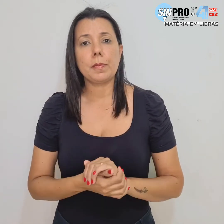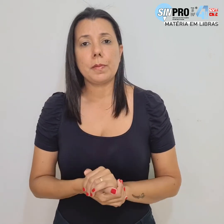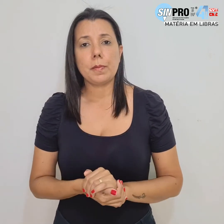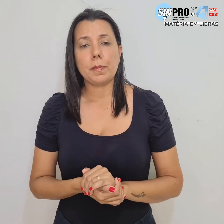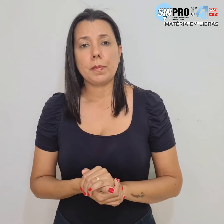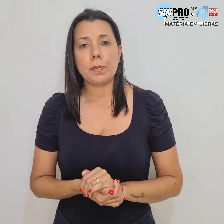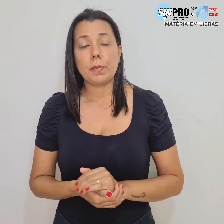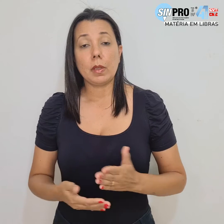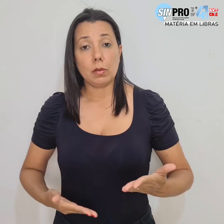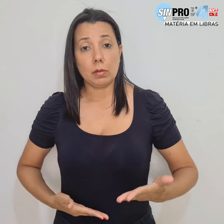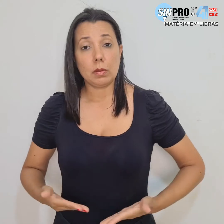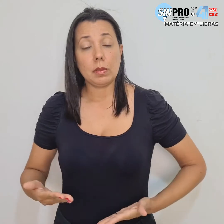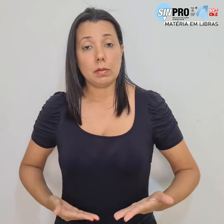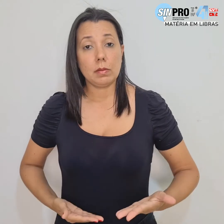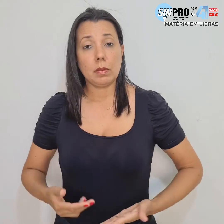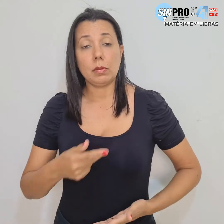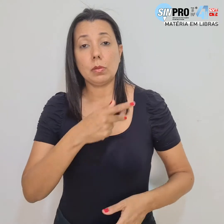no serviço público